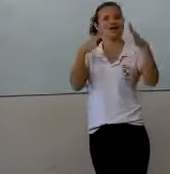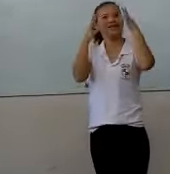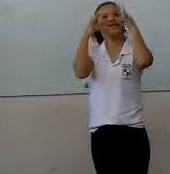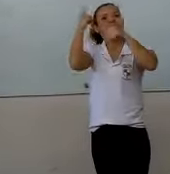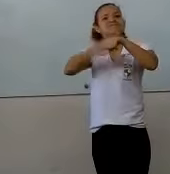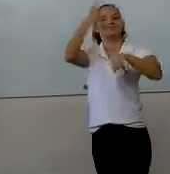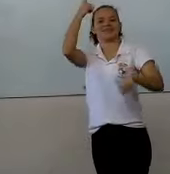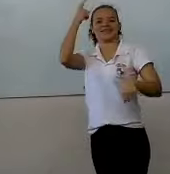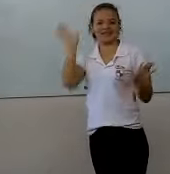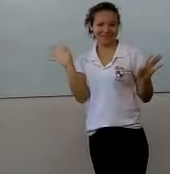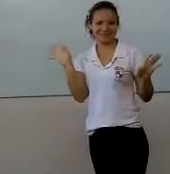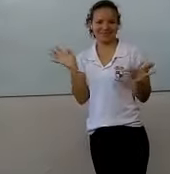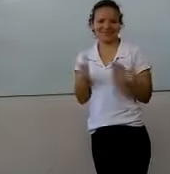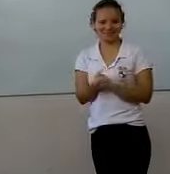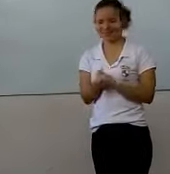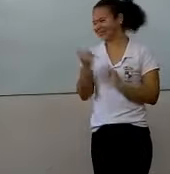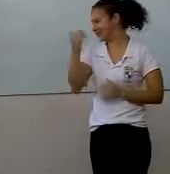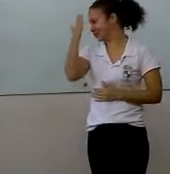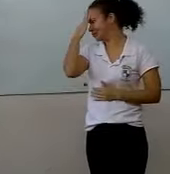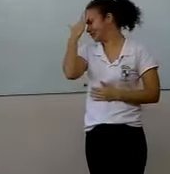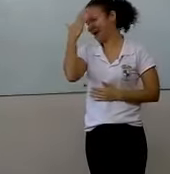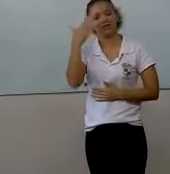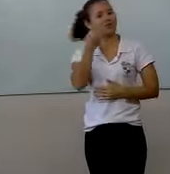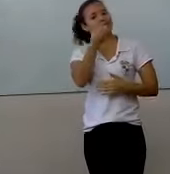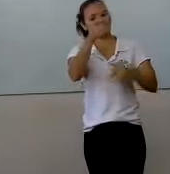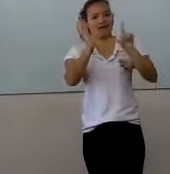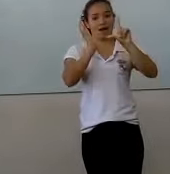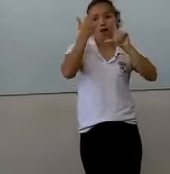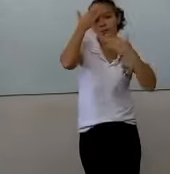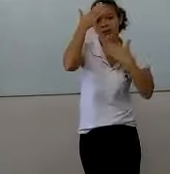ele vier futuramente, eu vou ter a oportunidade de encontrar com ele e conversar. Muito obrigada a todos.